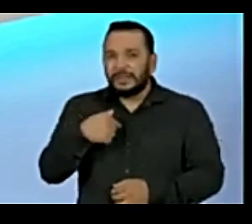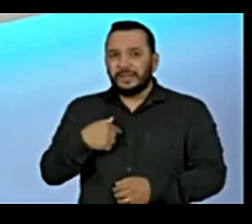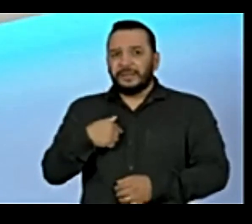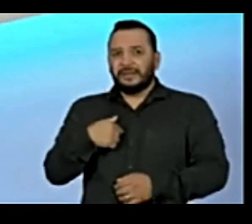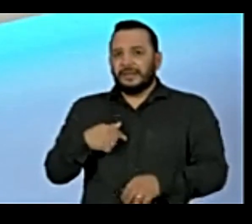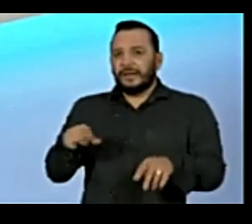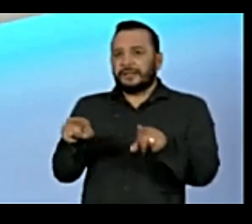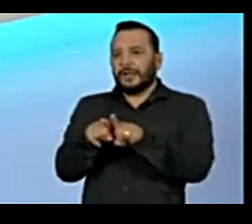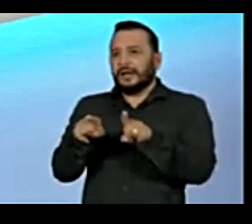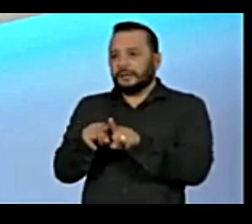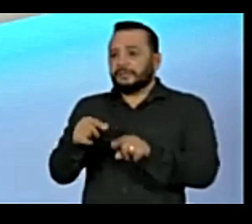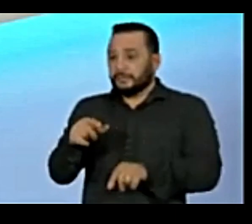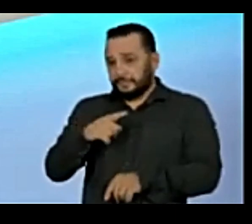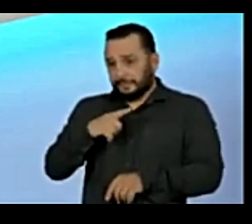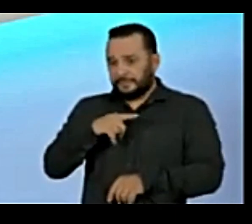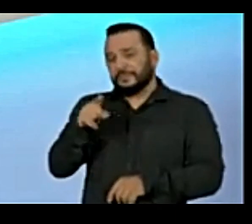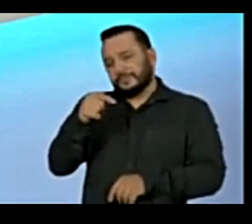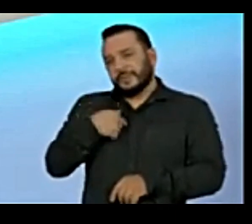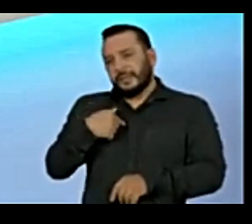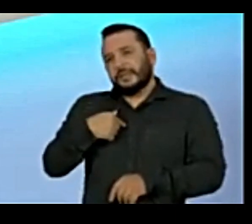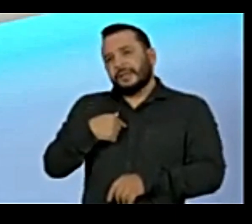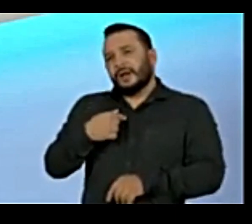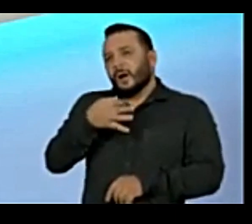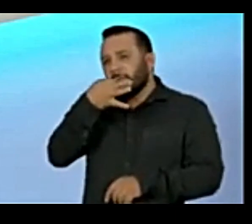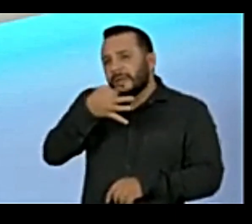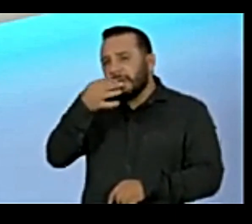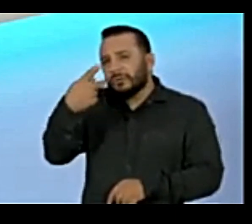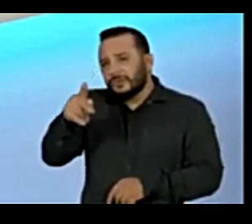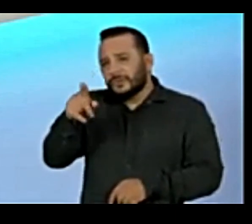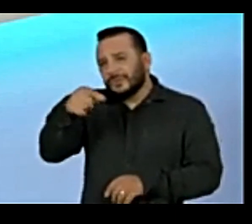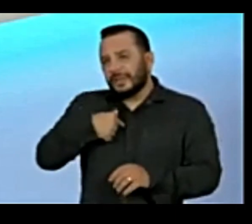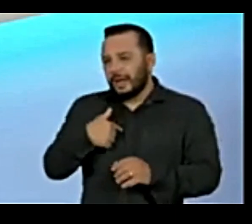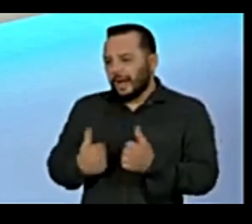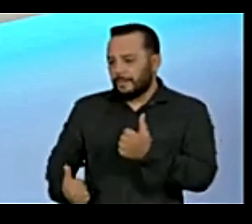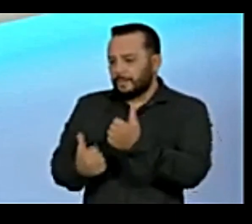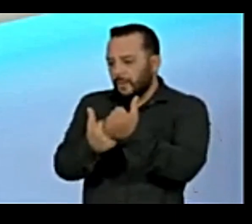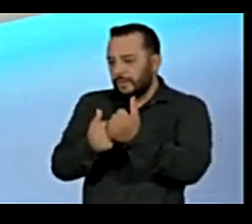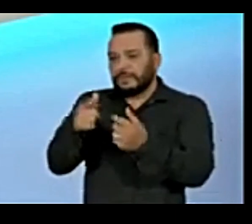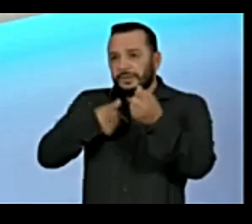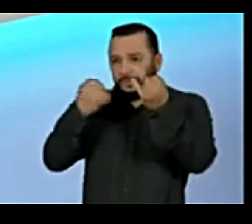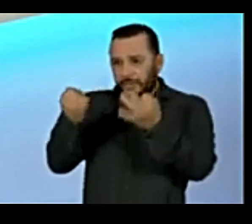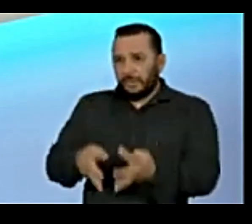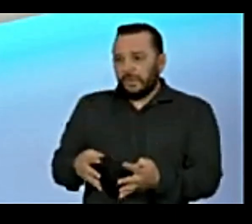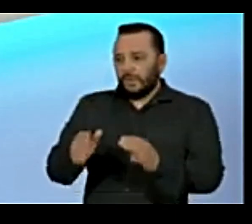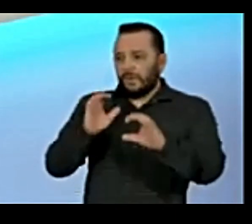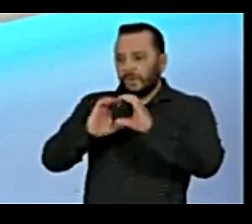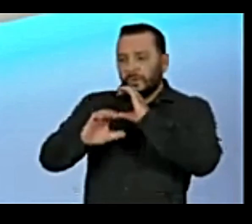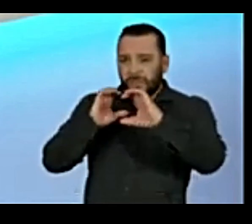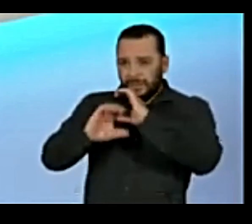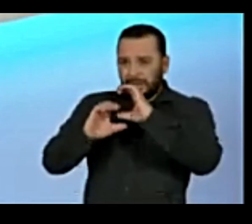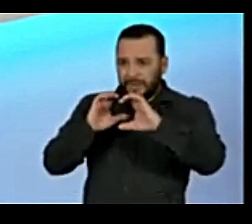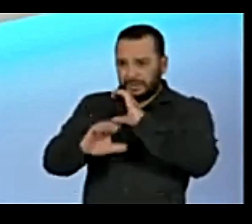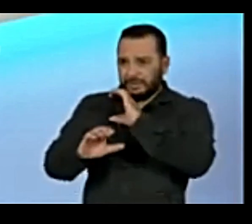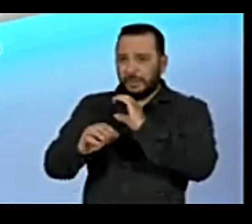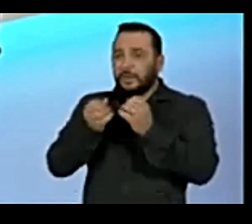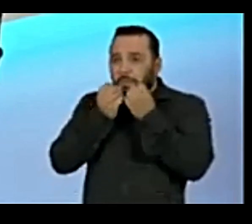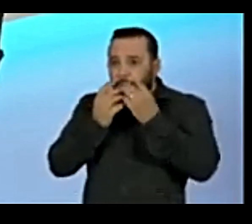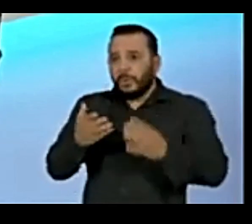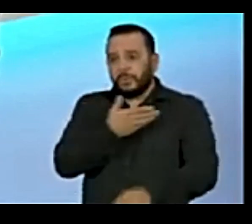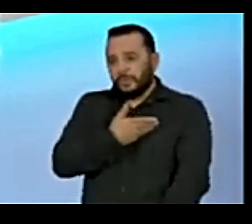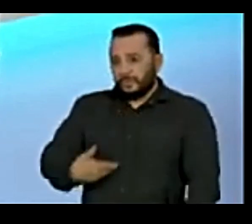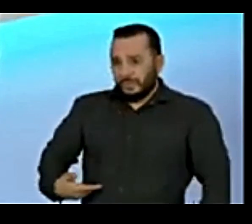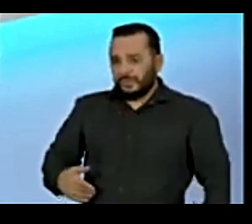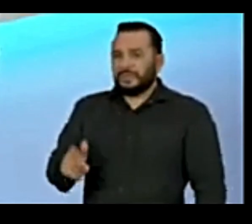fundo aí do que você pensa, das coisas que você defende. Você falou há pouco da comunicação muito eficaz do governo, né? Mas é